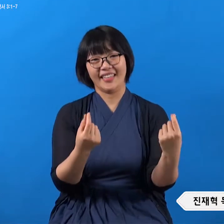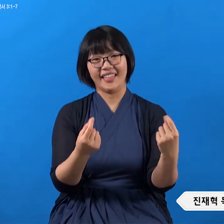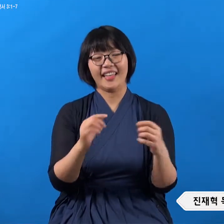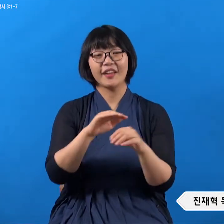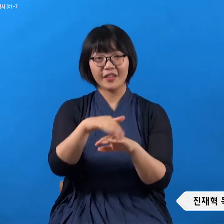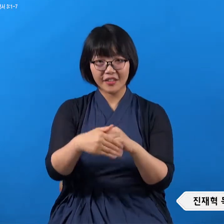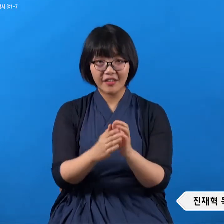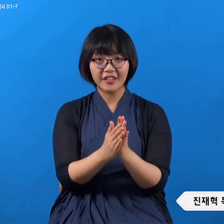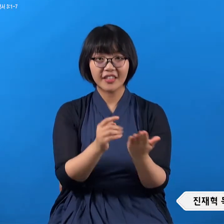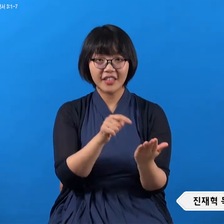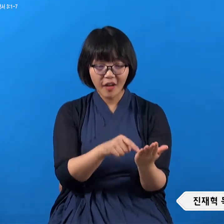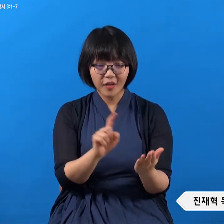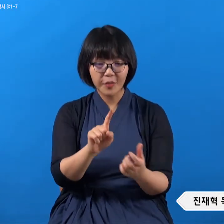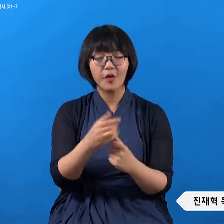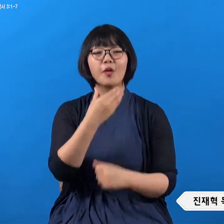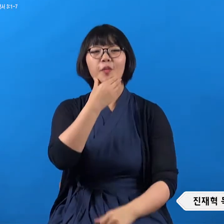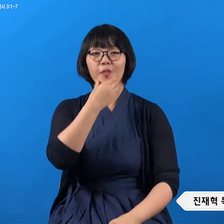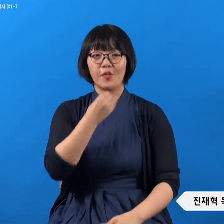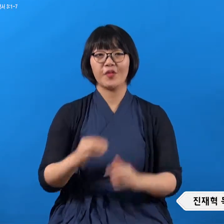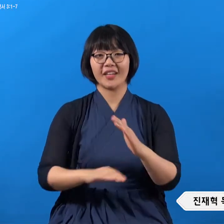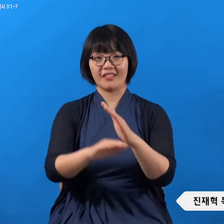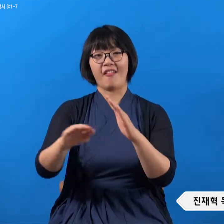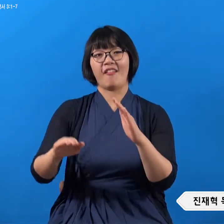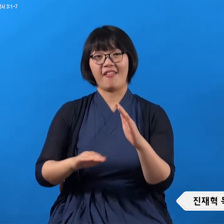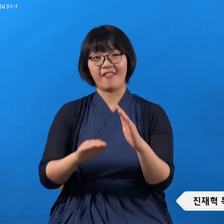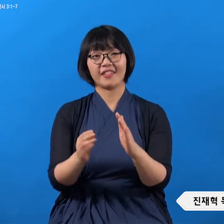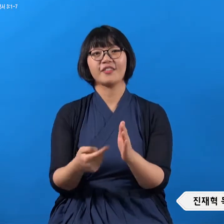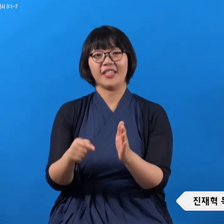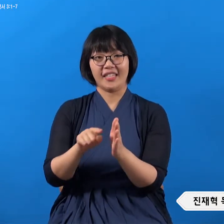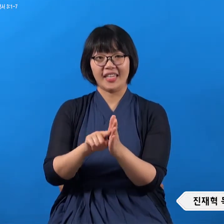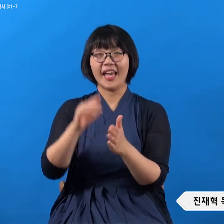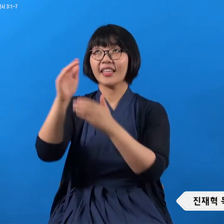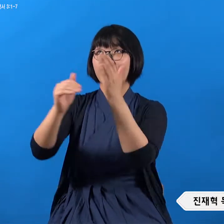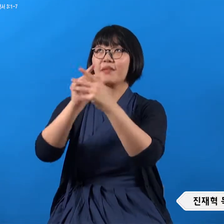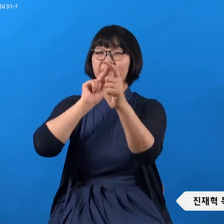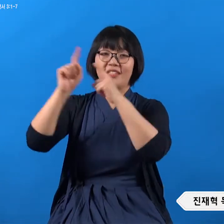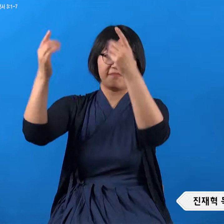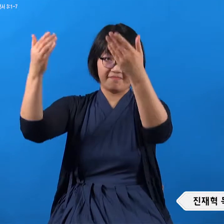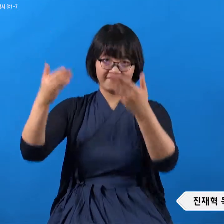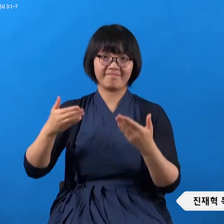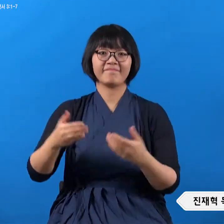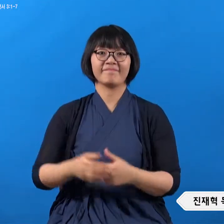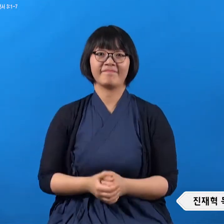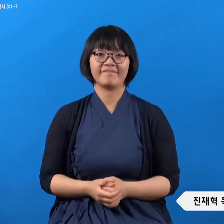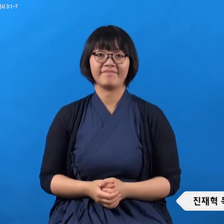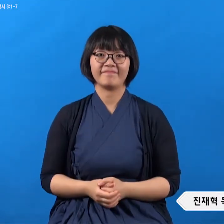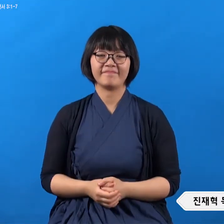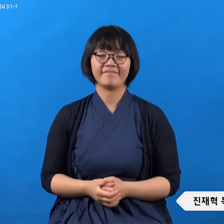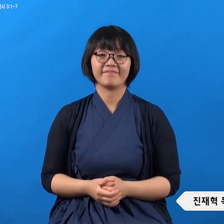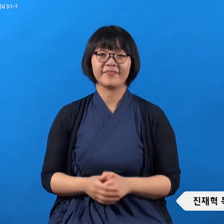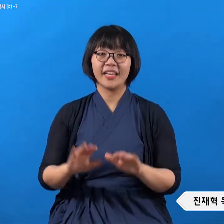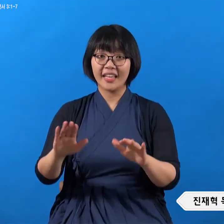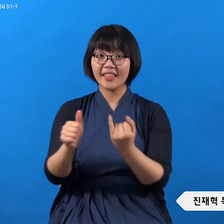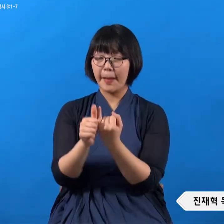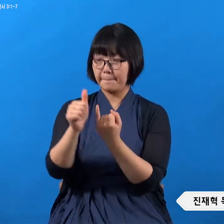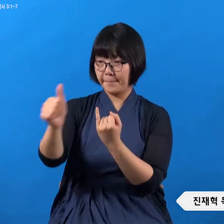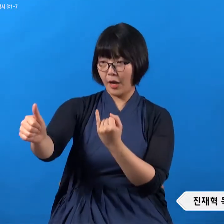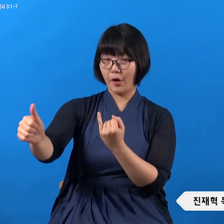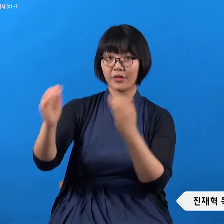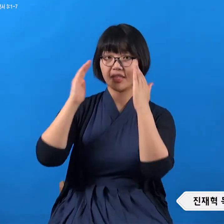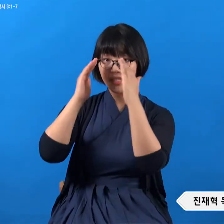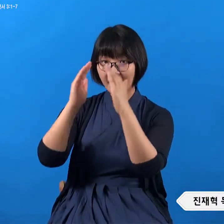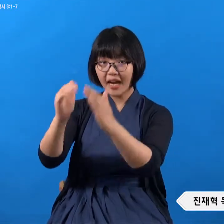오늘 성경은 바로 행복한 가정을 향한 말씀을 하고 계십니다. 그 남편을